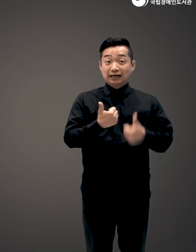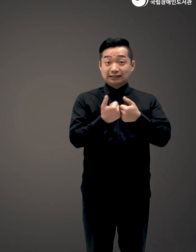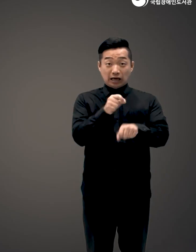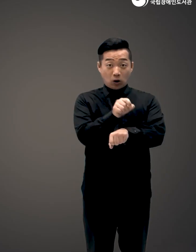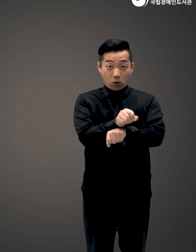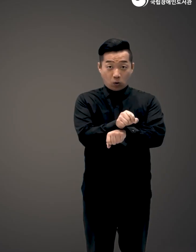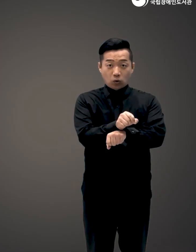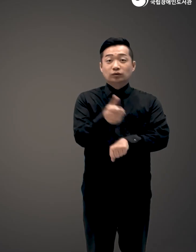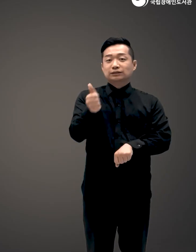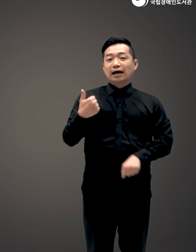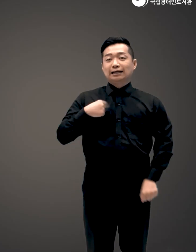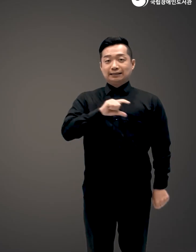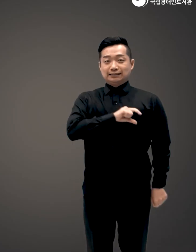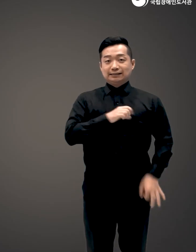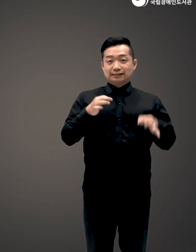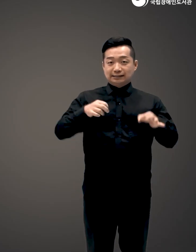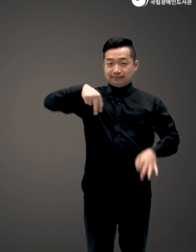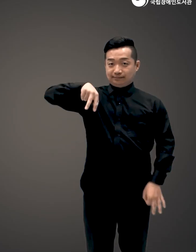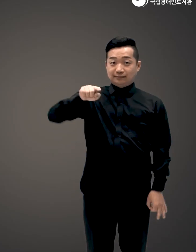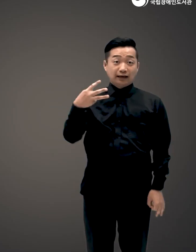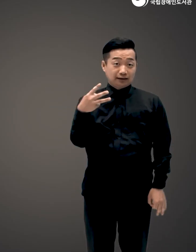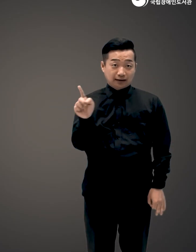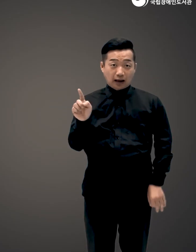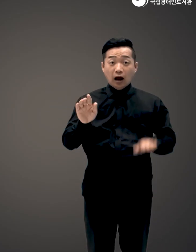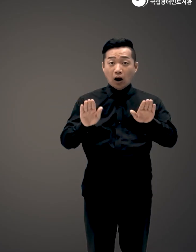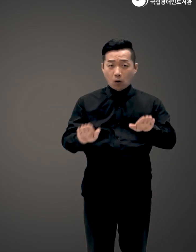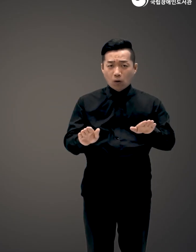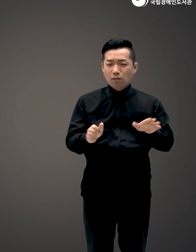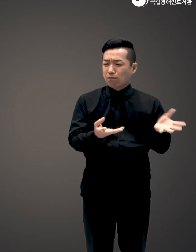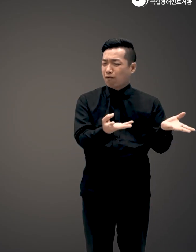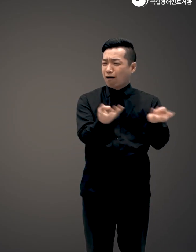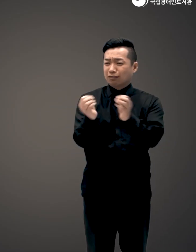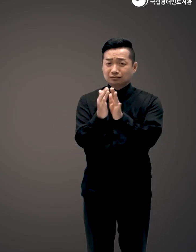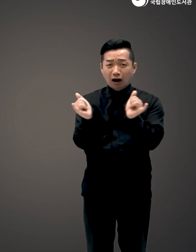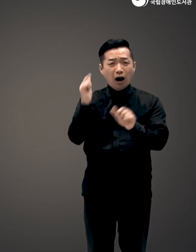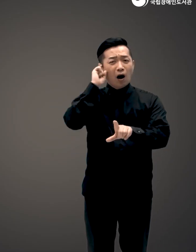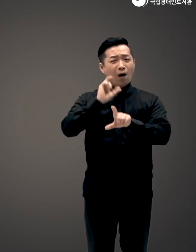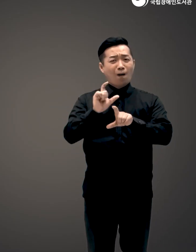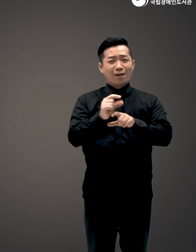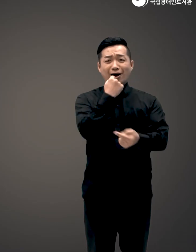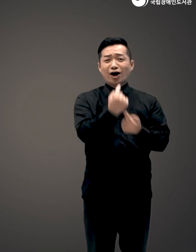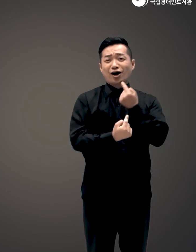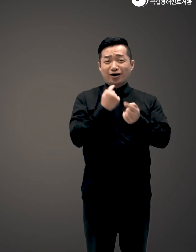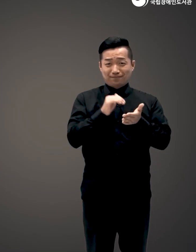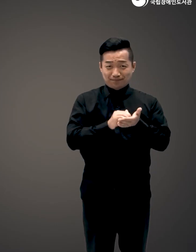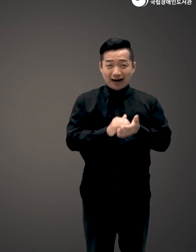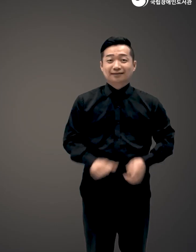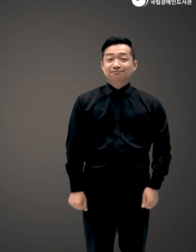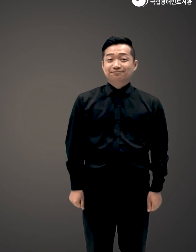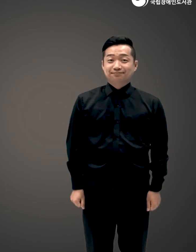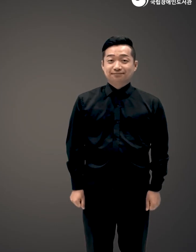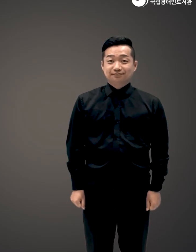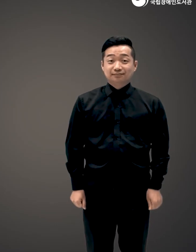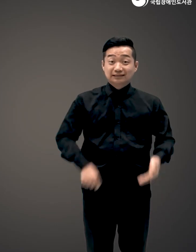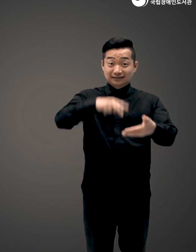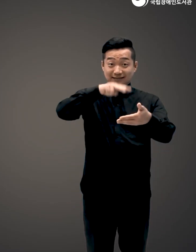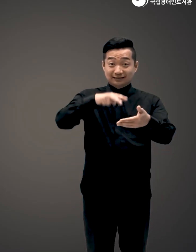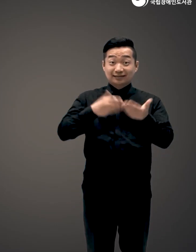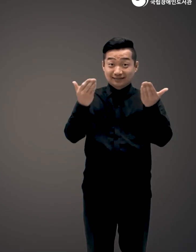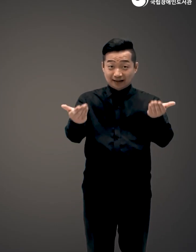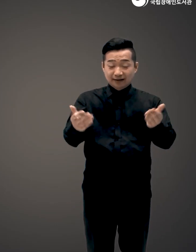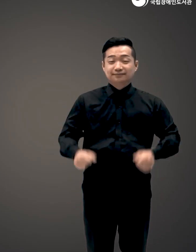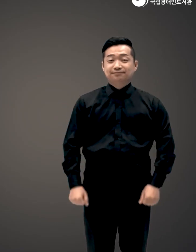저는 이 상담소의 사무소장 김사라이고요. 오늘따라 많은 분들의 고민이 한가득 접수가 되었습니다.